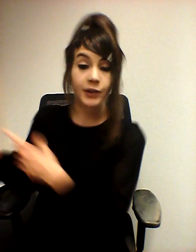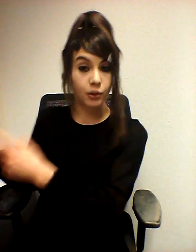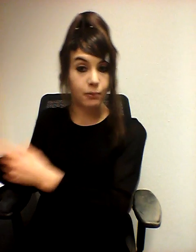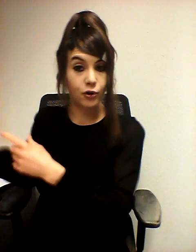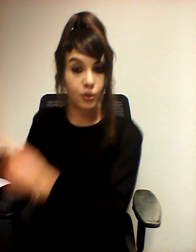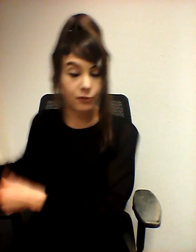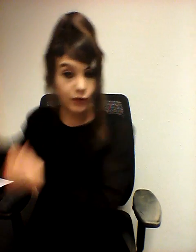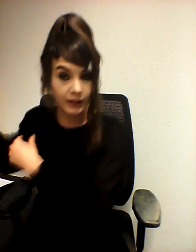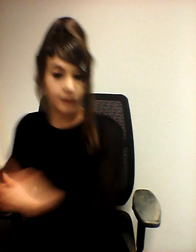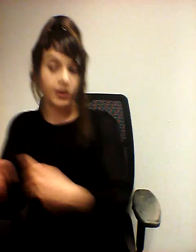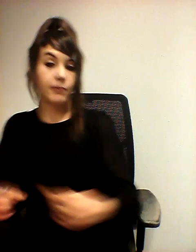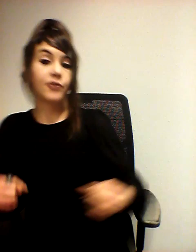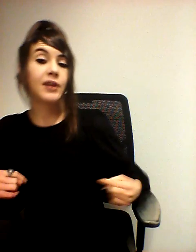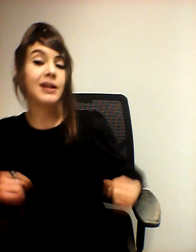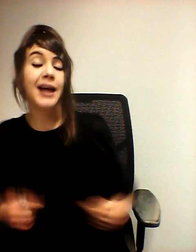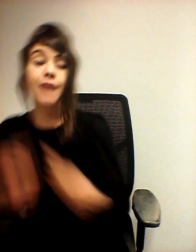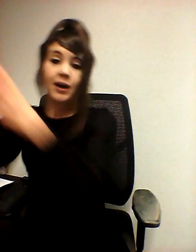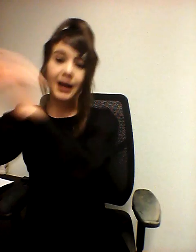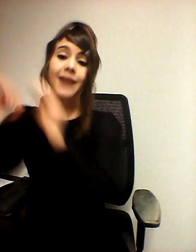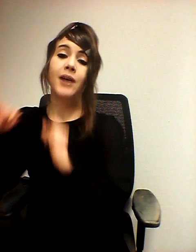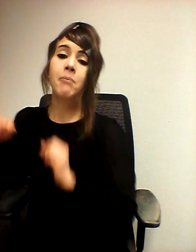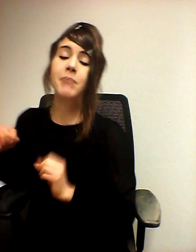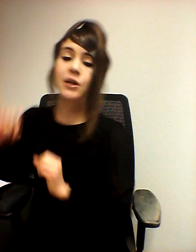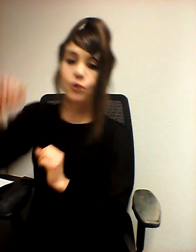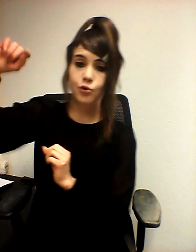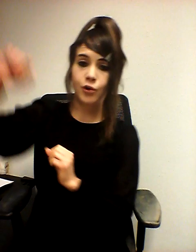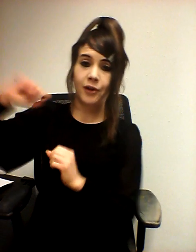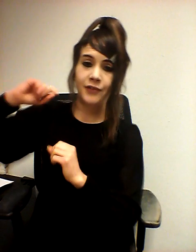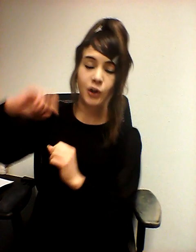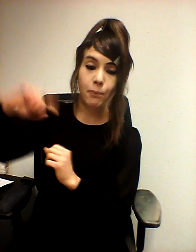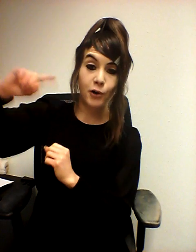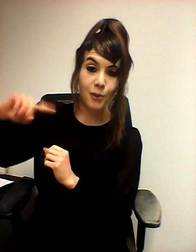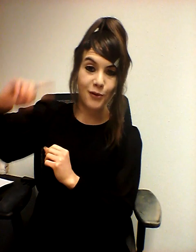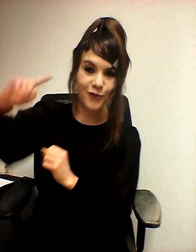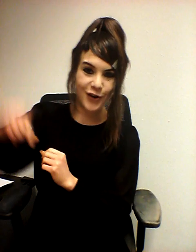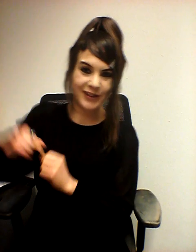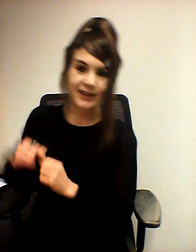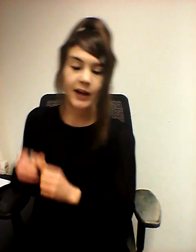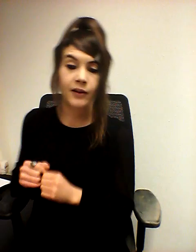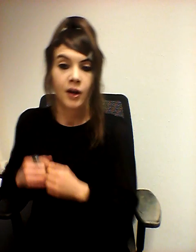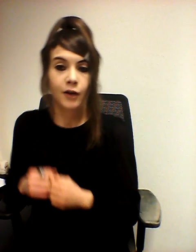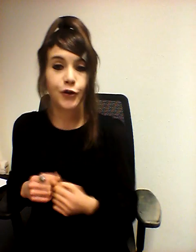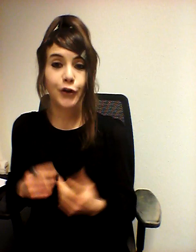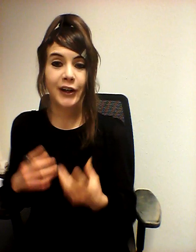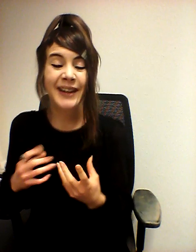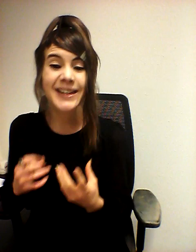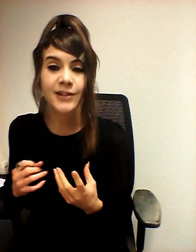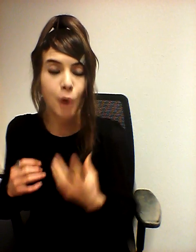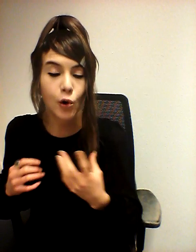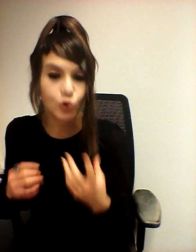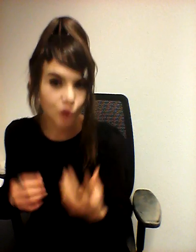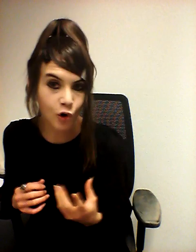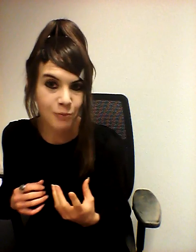niet opgenomen worden in je darm, want in lijf gaan aminozuren niet opgenomen worden in de ribosomen en